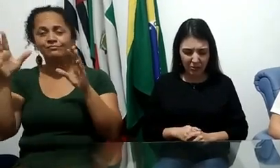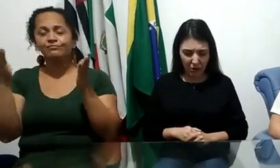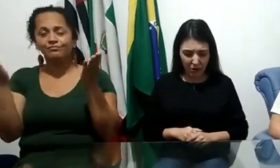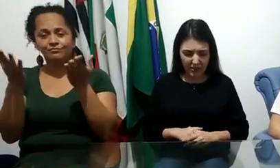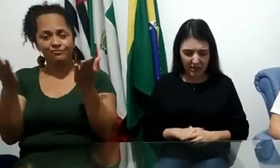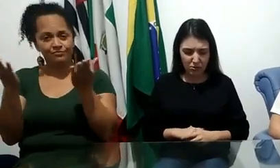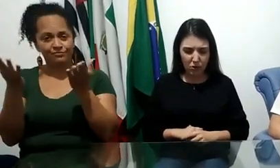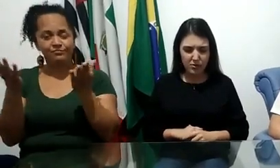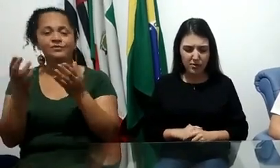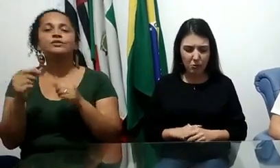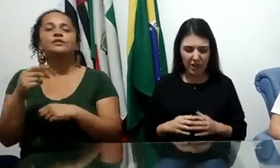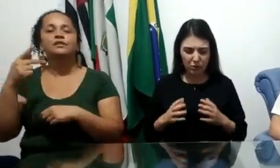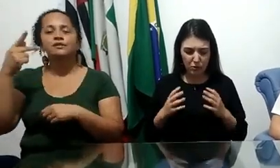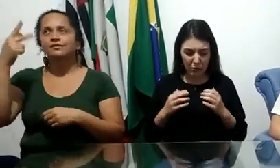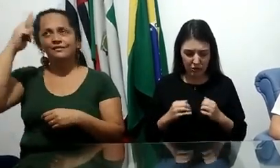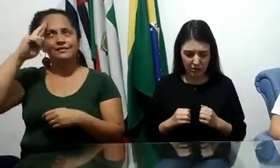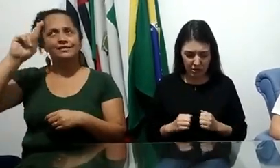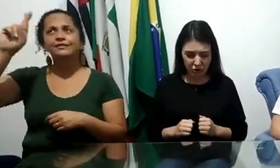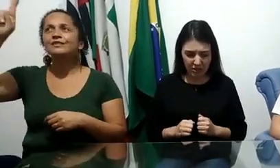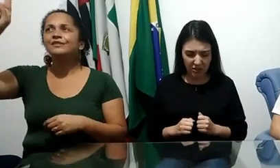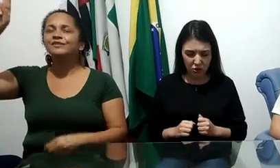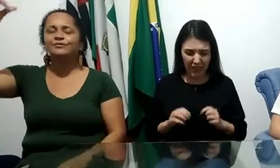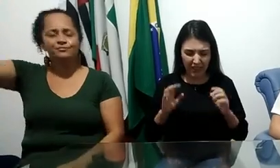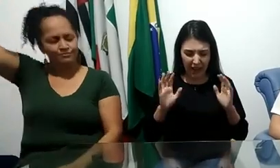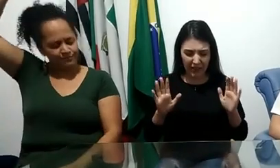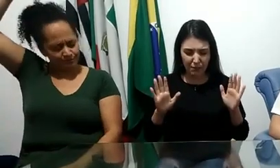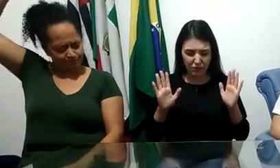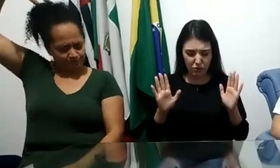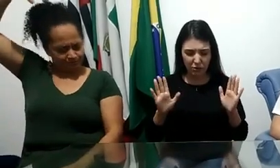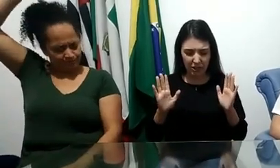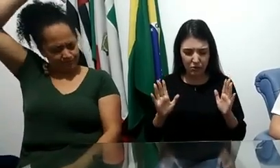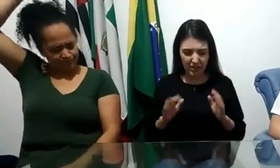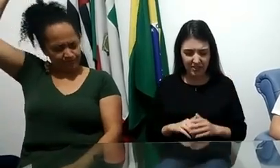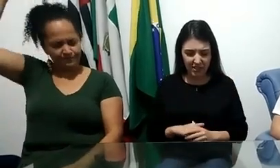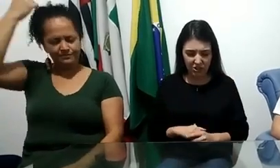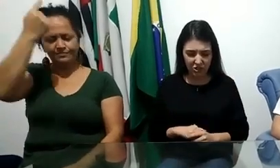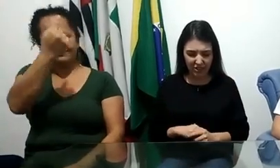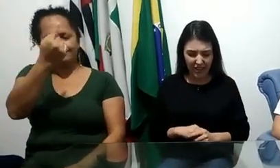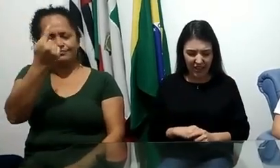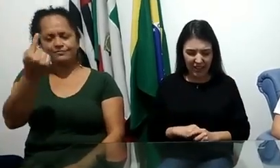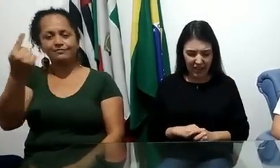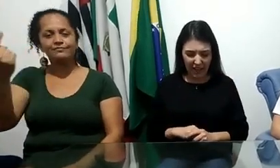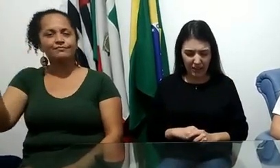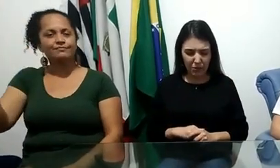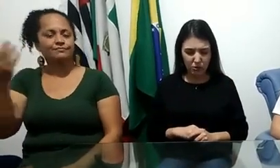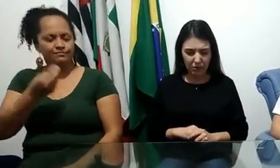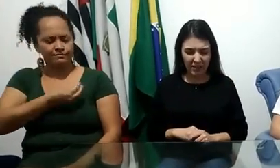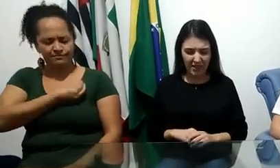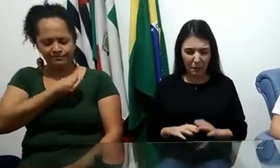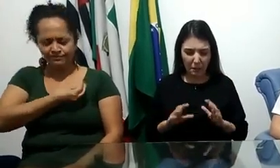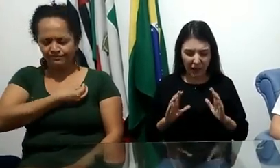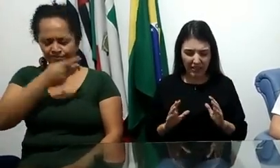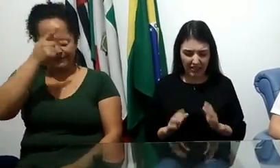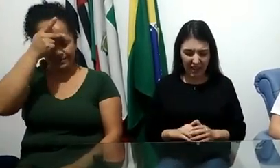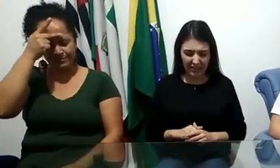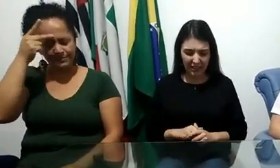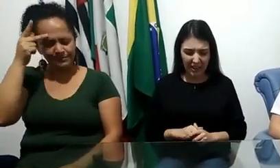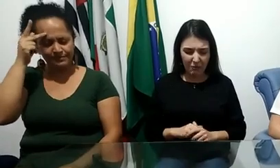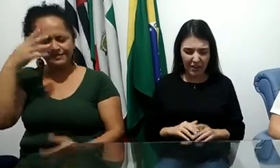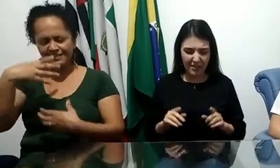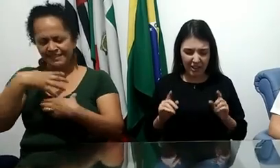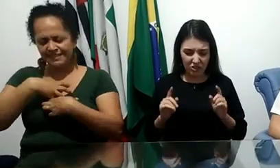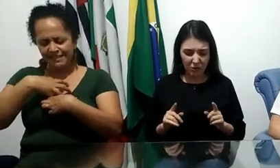entre nós, que a sua unção venha sobre as nossas vidas e sobre cada pessoa que nos assiste, que cada pessoa venha ser